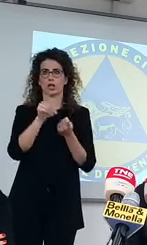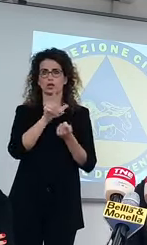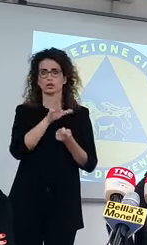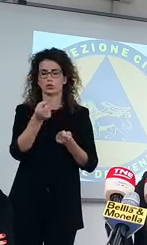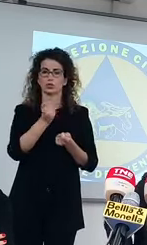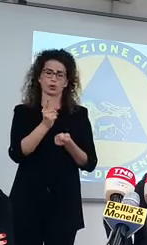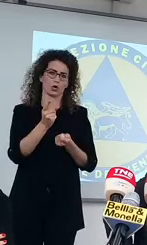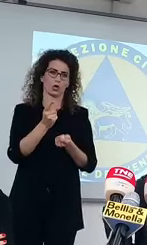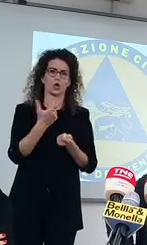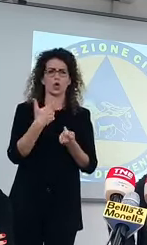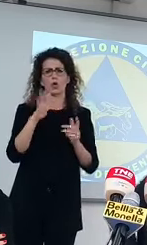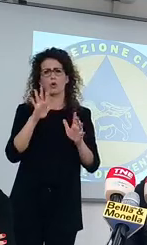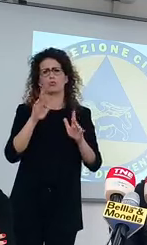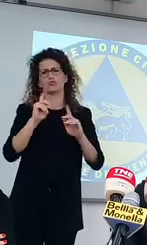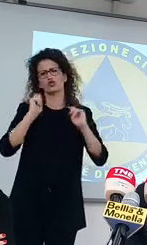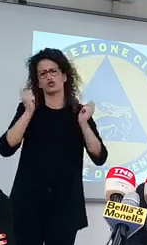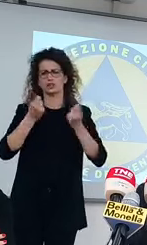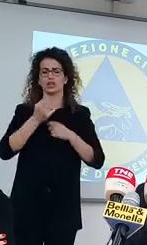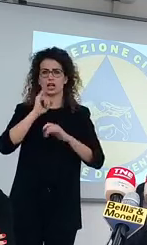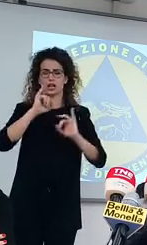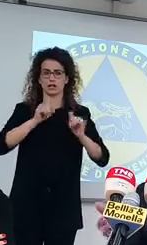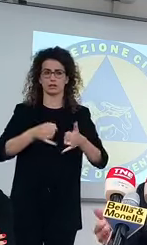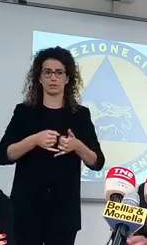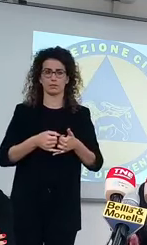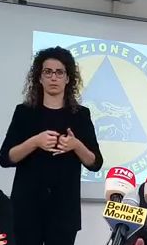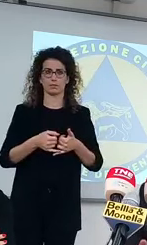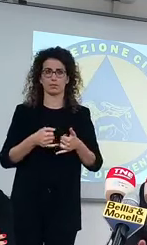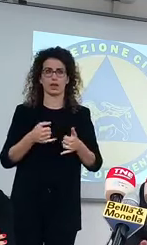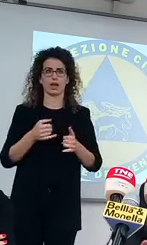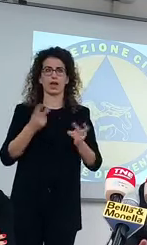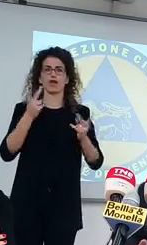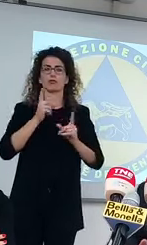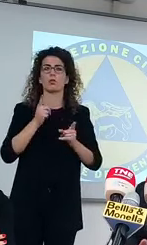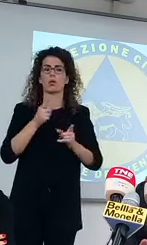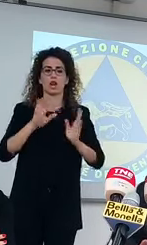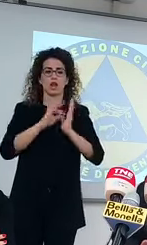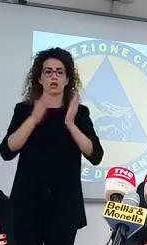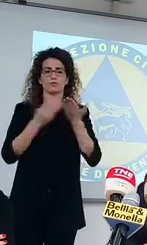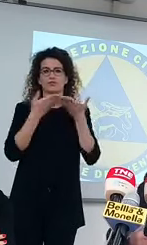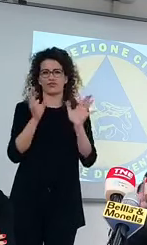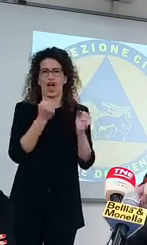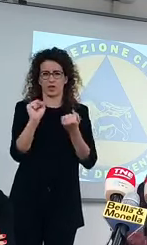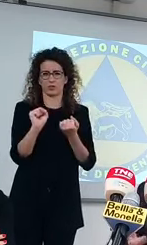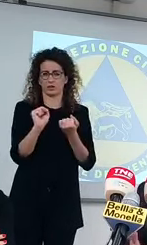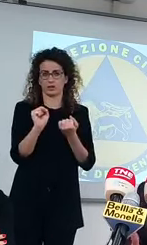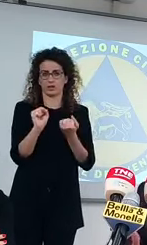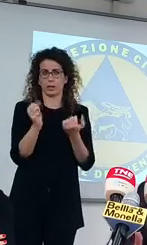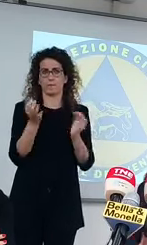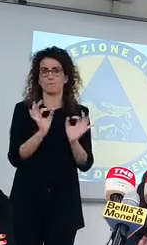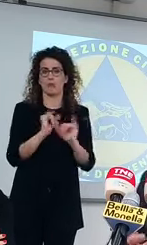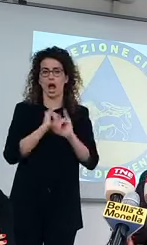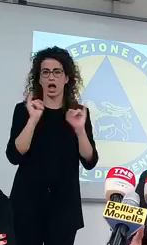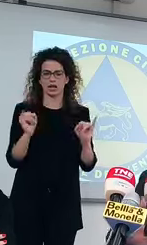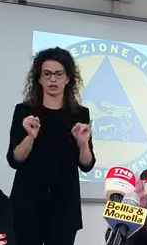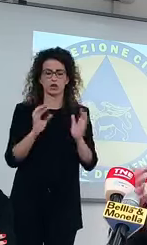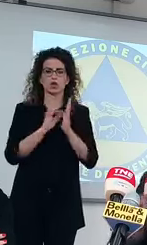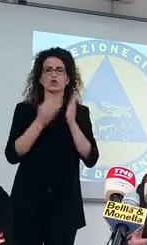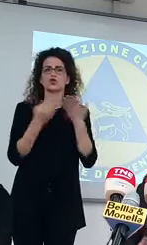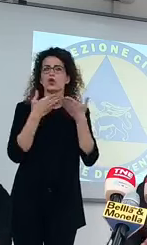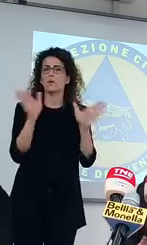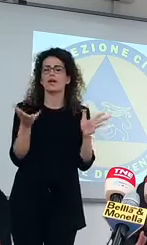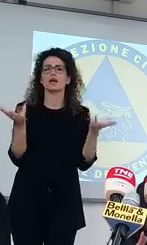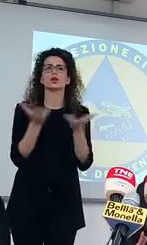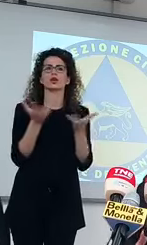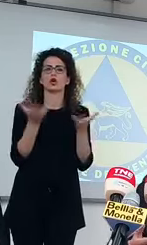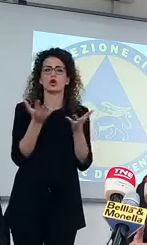ci sono sempre, è avvenuto. Prova ne sia che noi non abbiamo mai fatto i famosi open day. Cos'è un open day? È